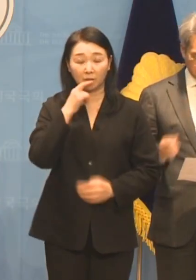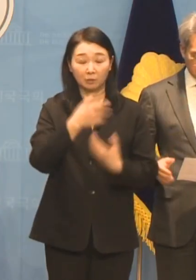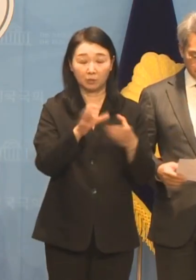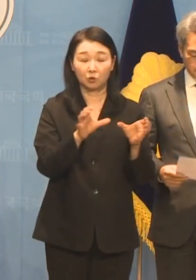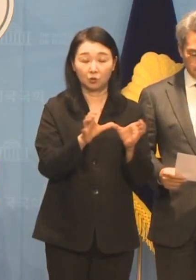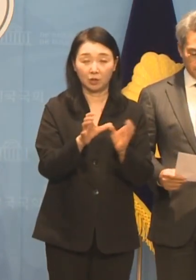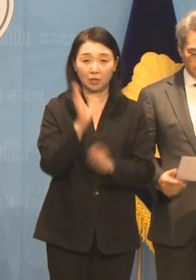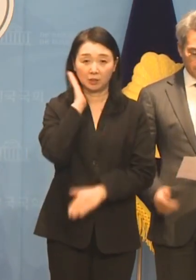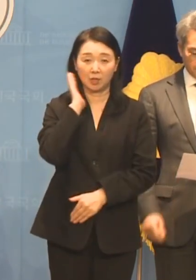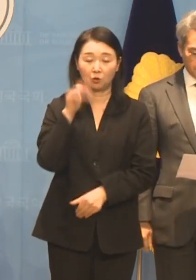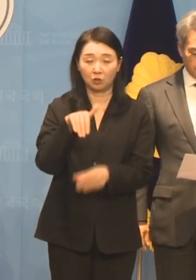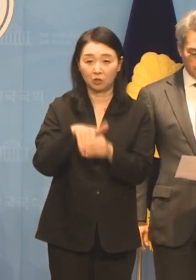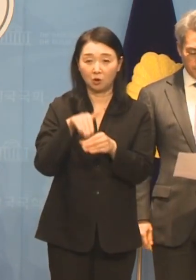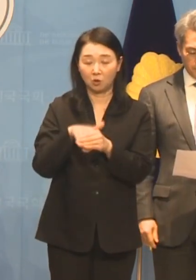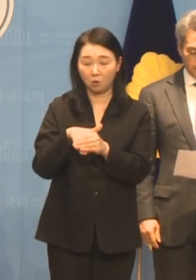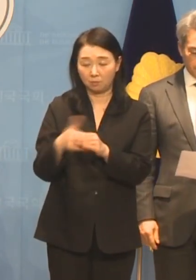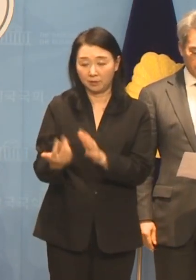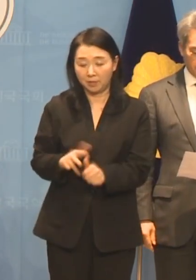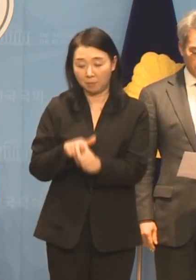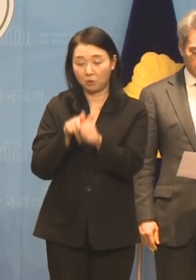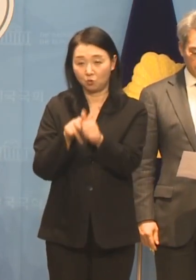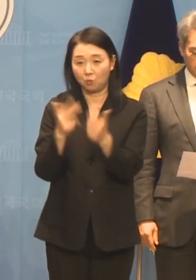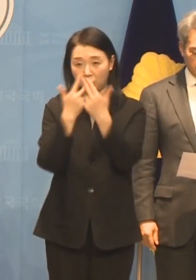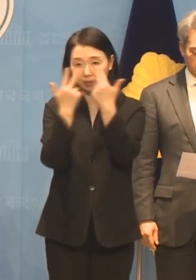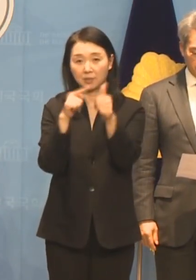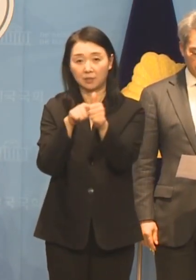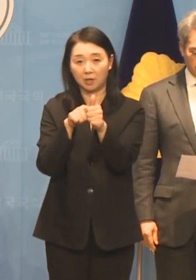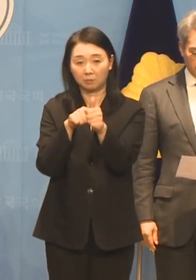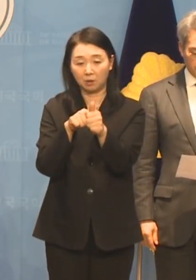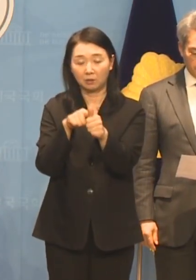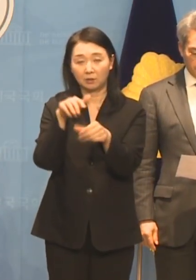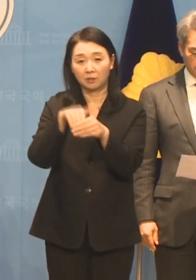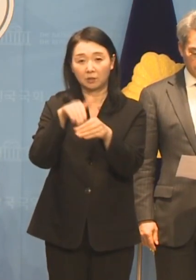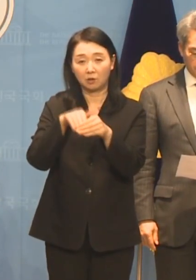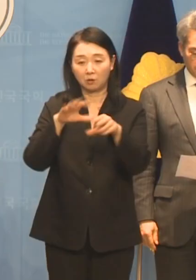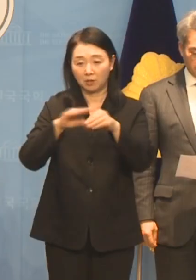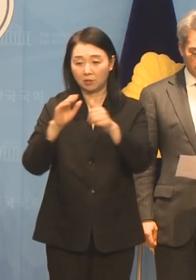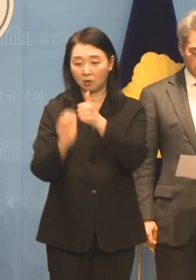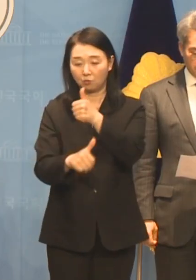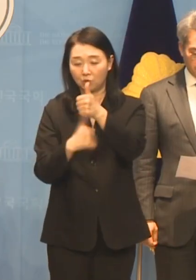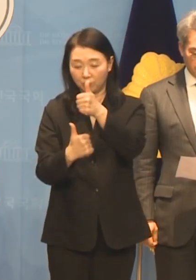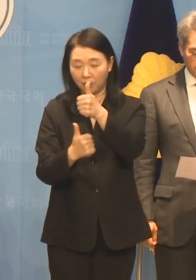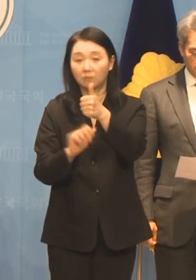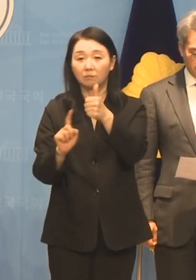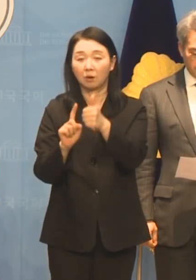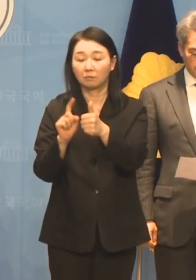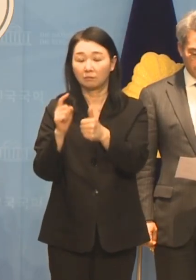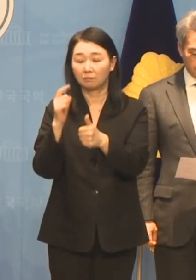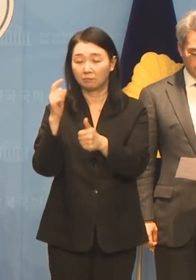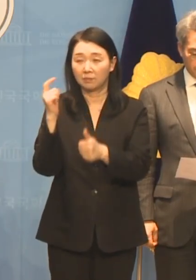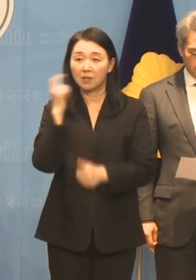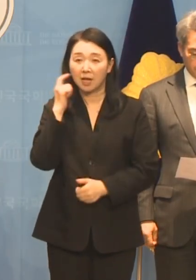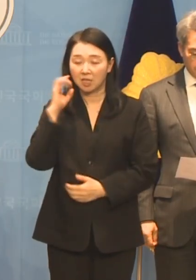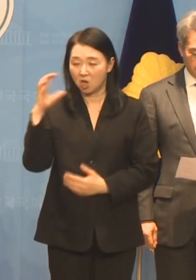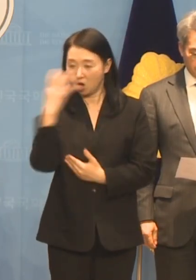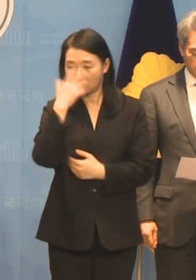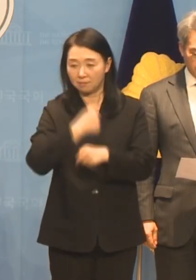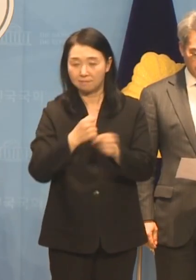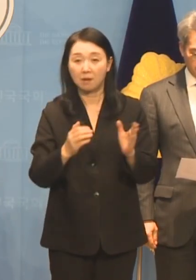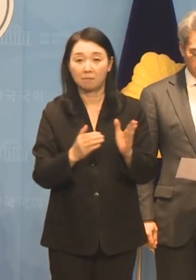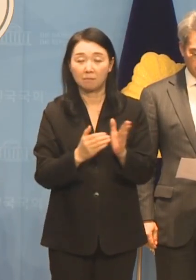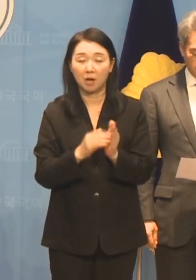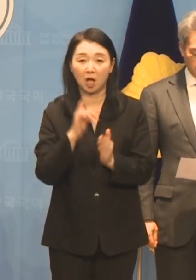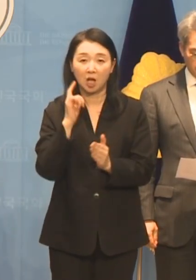더불어민주당 대통령 선거 예비 후보 이재명 선거대책위원회는 딥페이크 영상 등 허위 조작